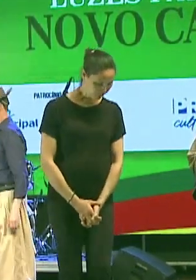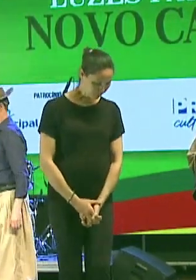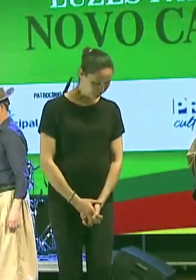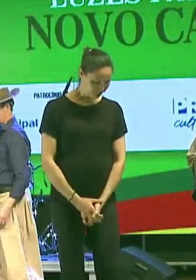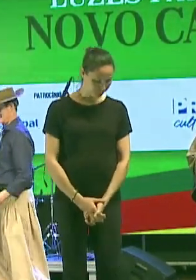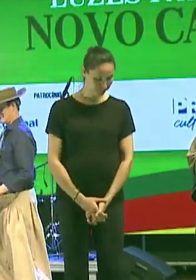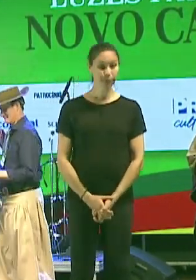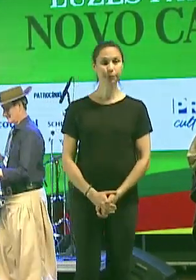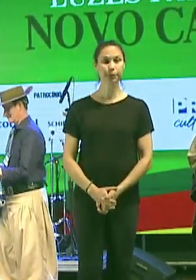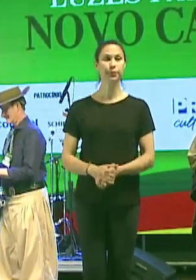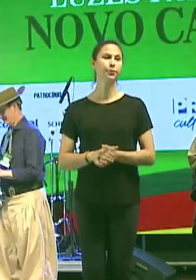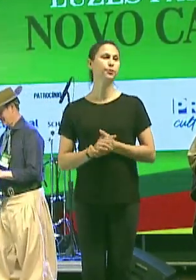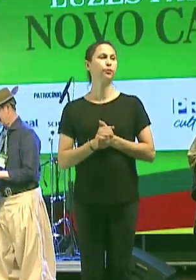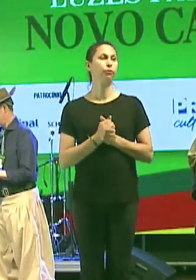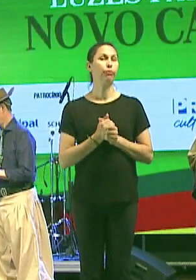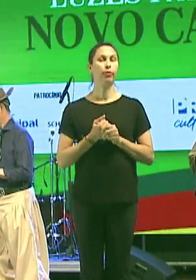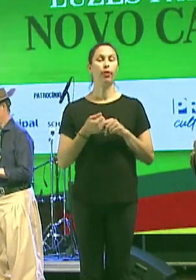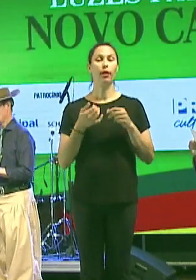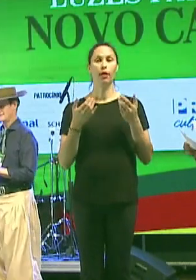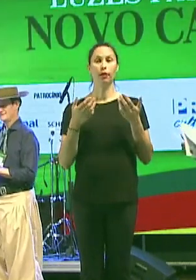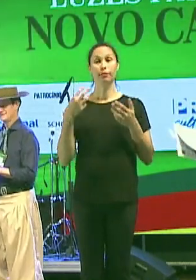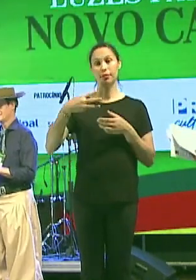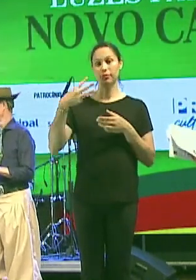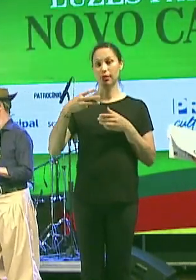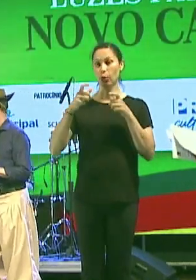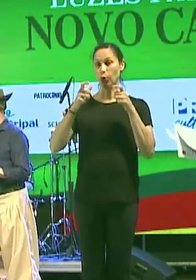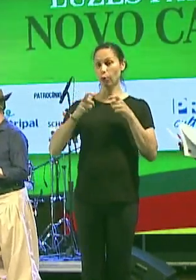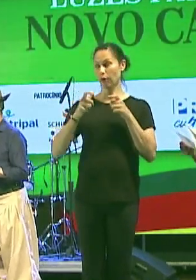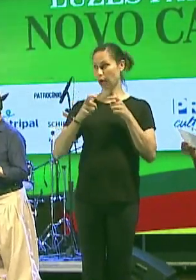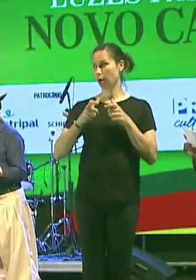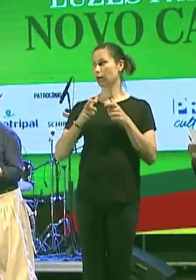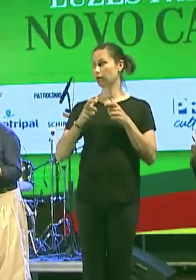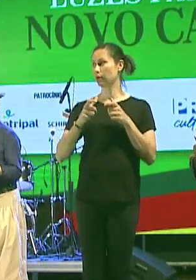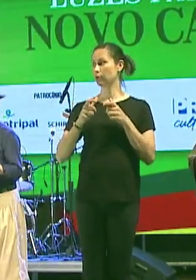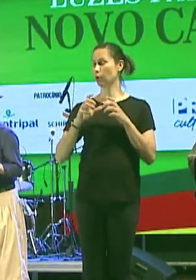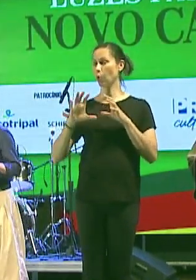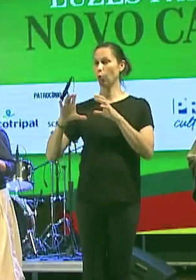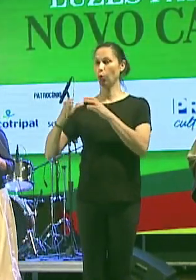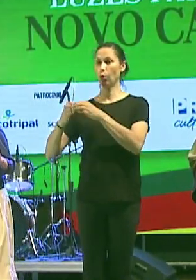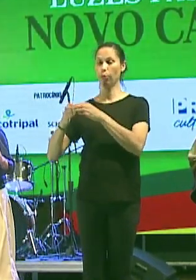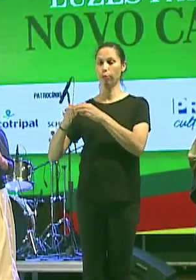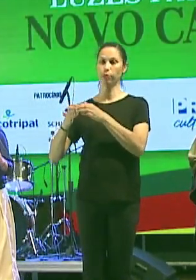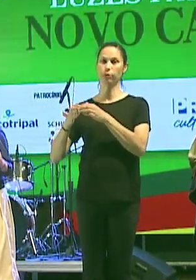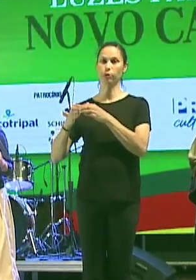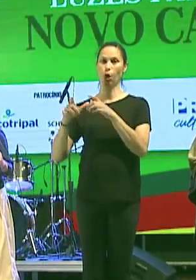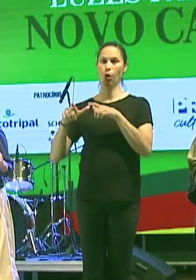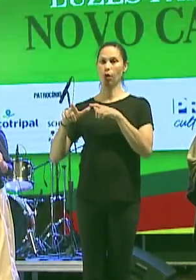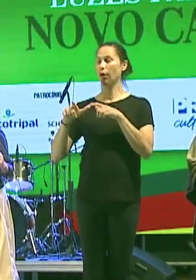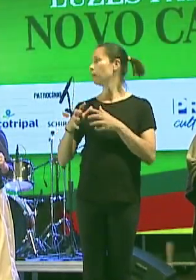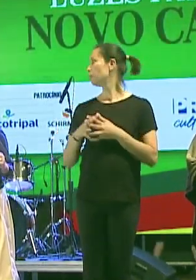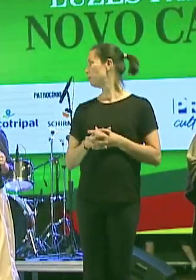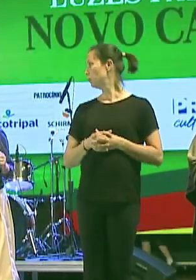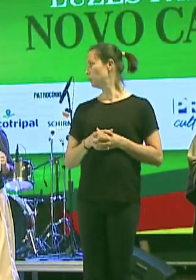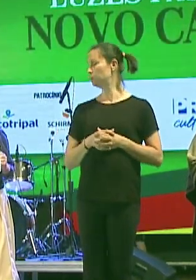O terceiro lugar da fase local. Recebendo a premiação, momento para foto.